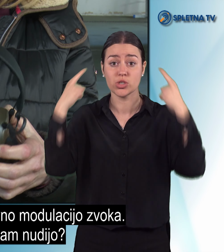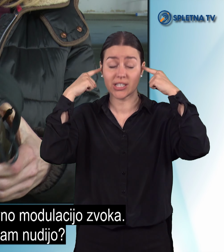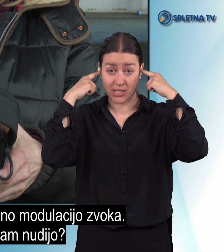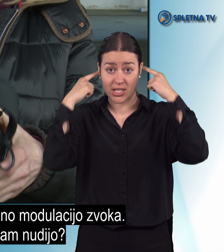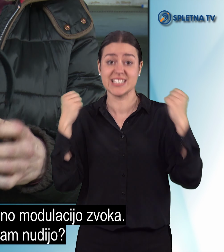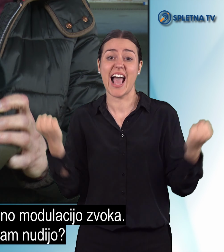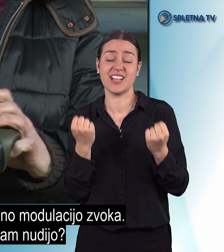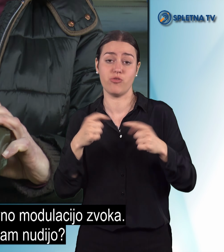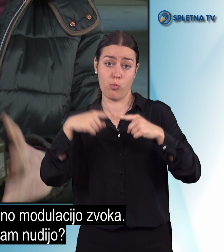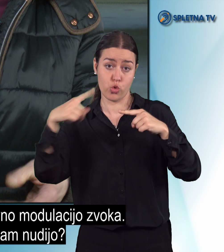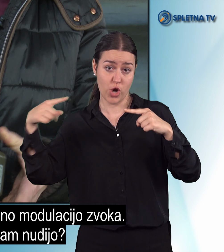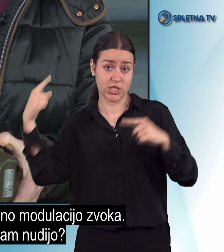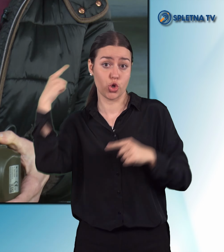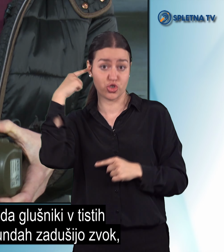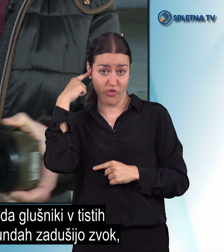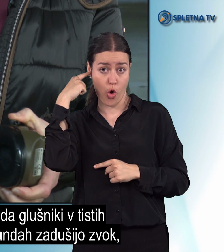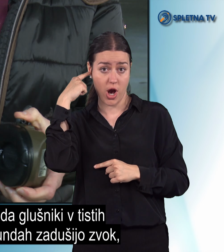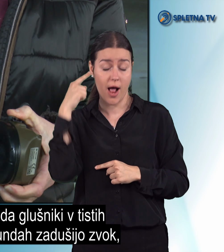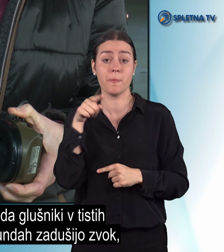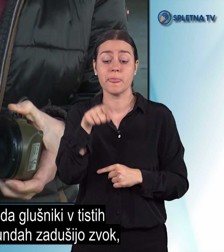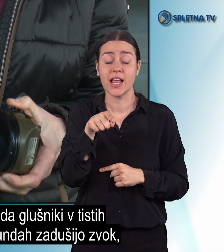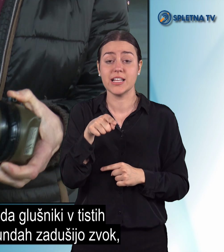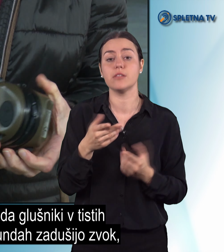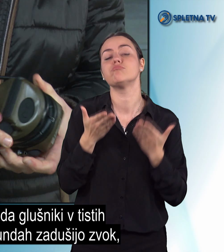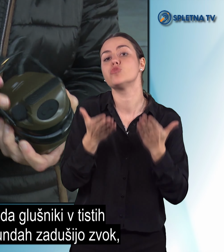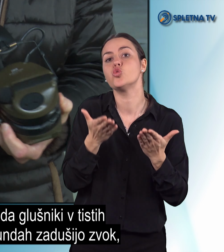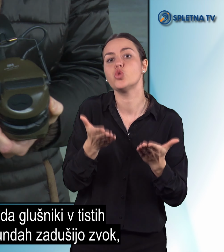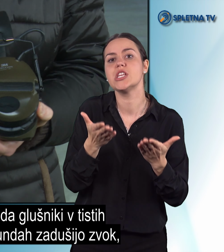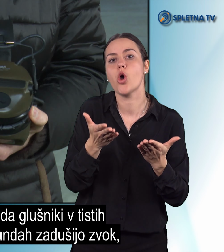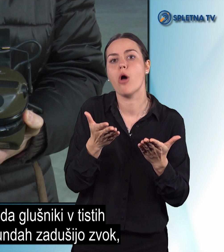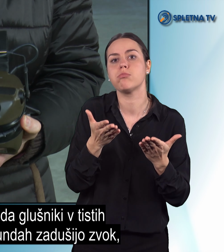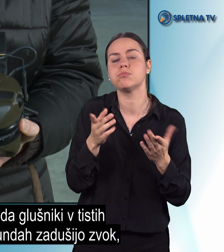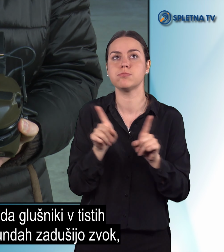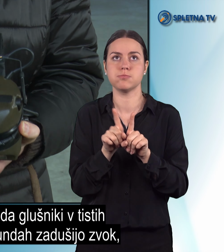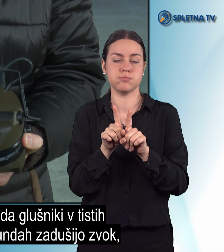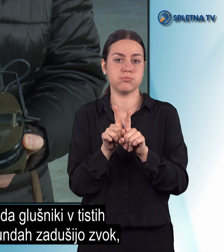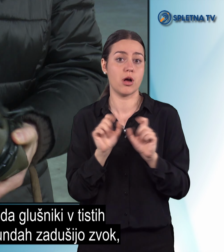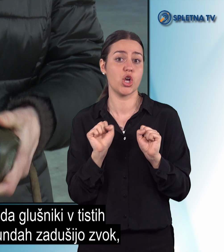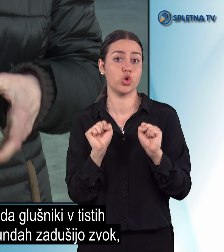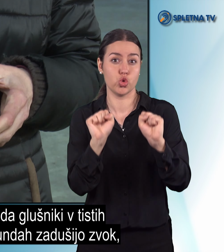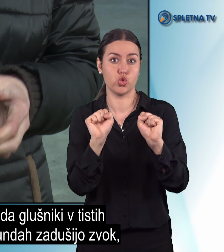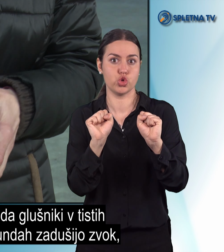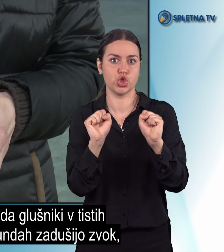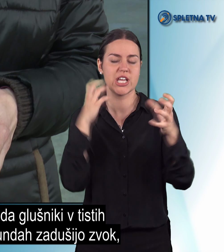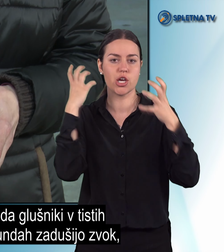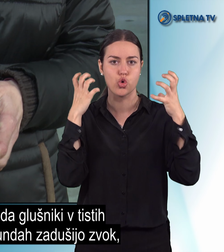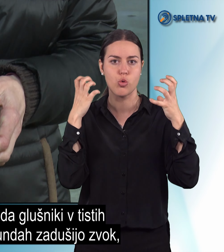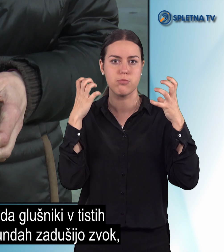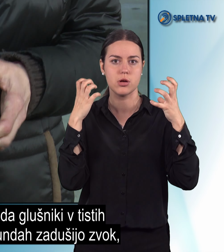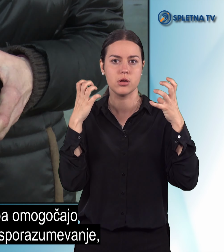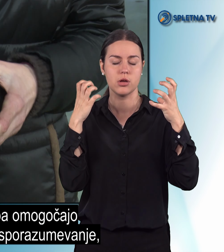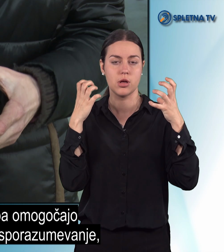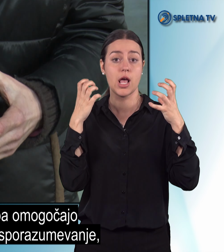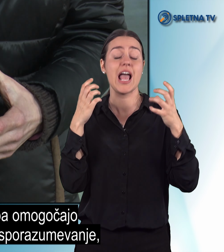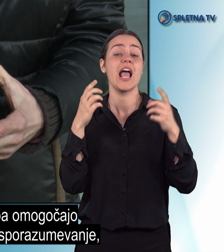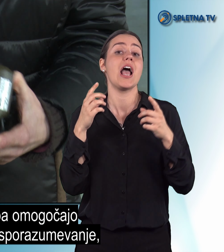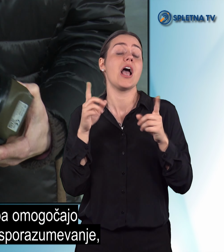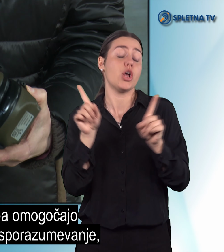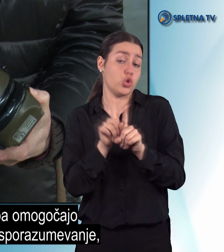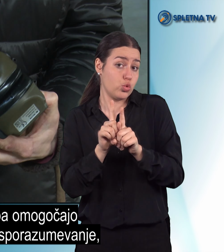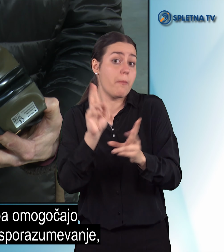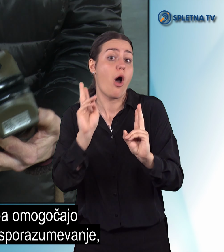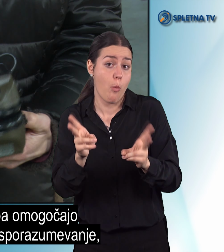zvoka. Kaj nam te glušniki nudijo? To pomeni, da duši hrup v tisti milisekund pok, vendar hkrati pa